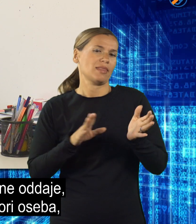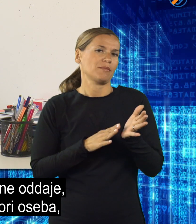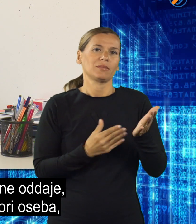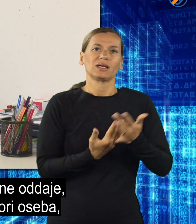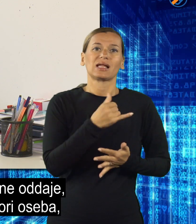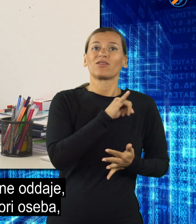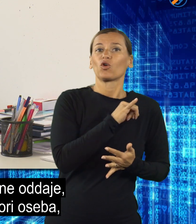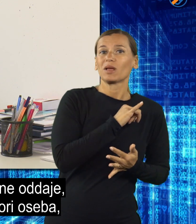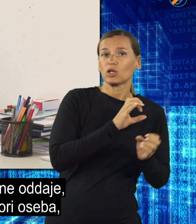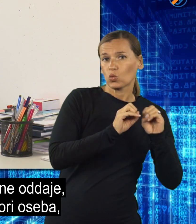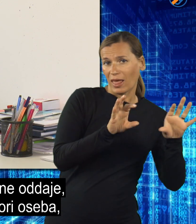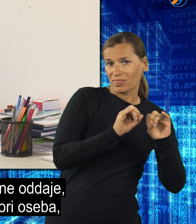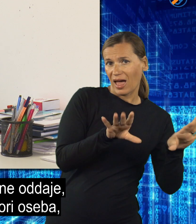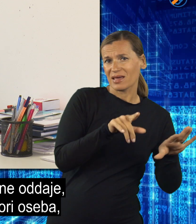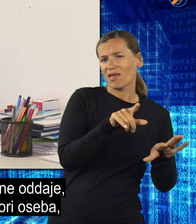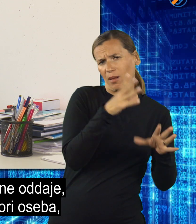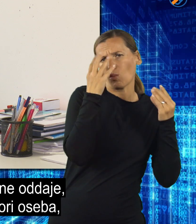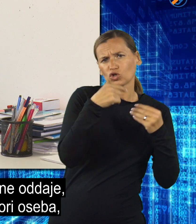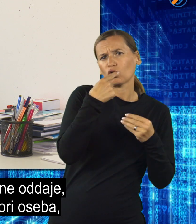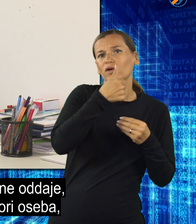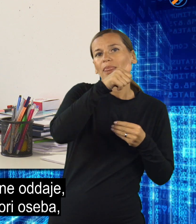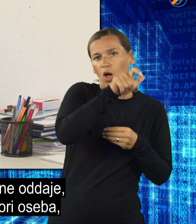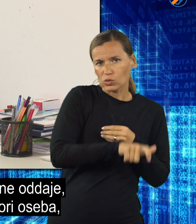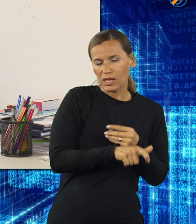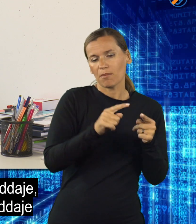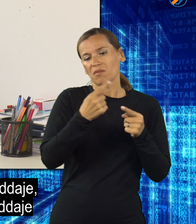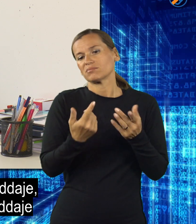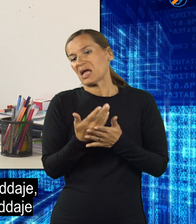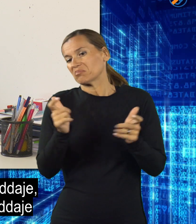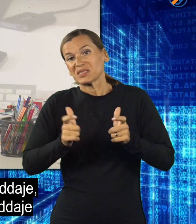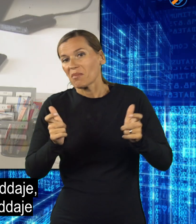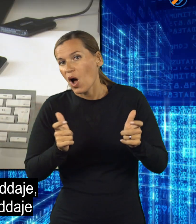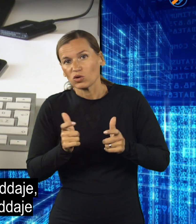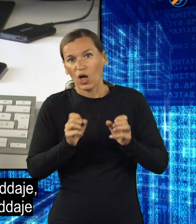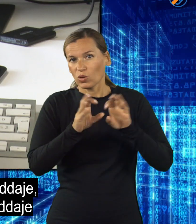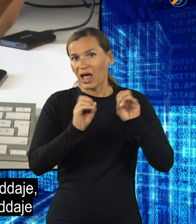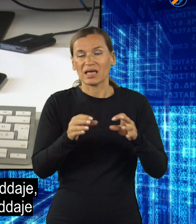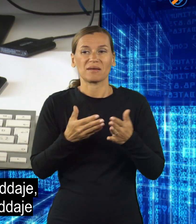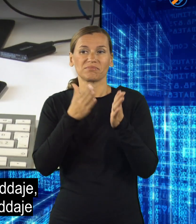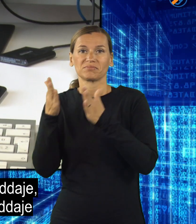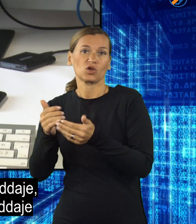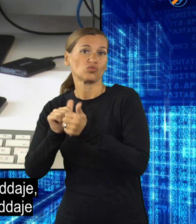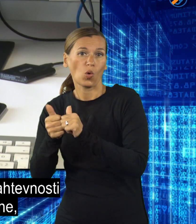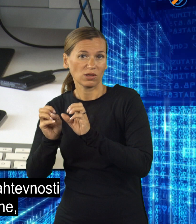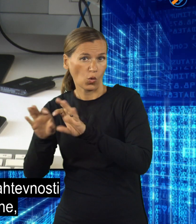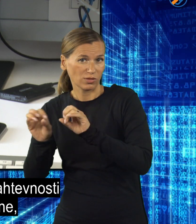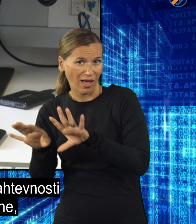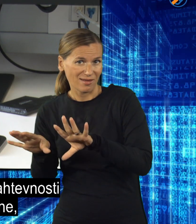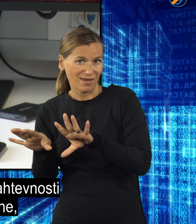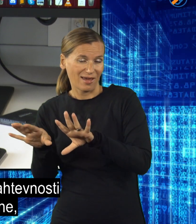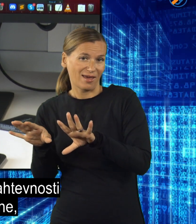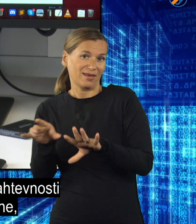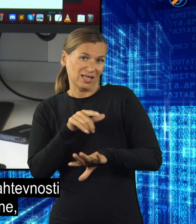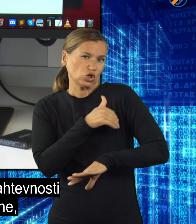za informativne oddaje, kjer običajno govori ena oseba, za zabavne oddaje, za športne oddaje, kjer